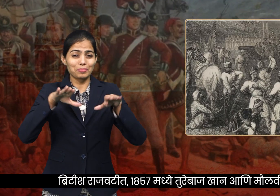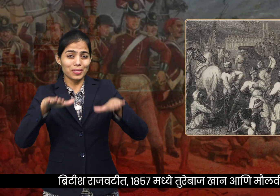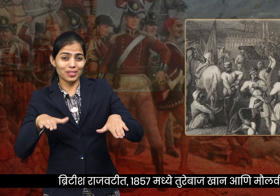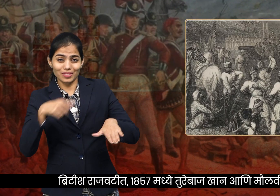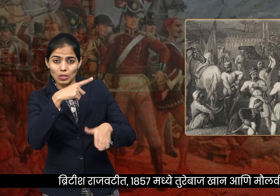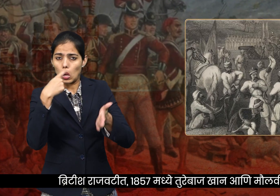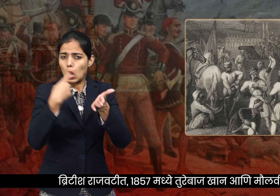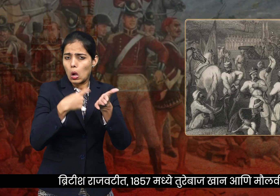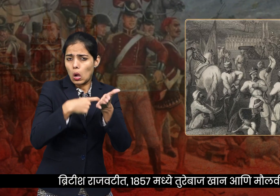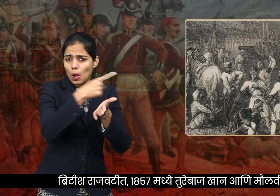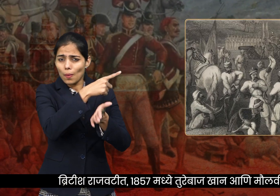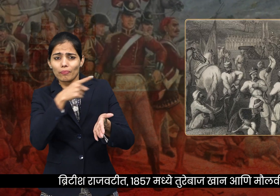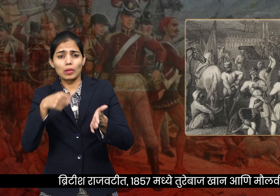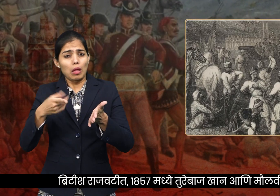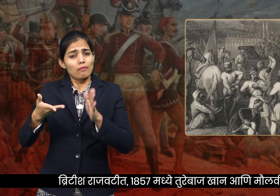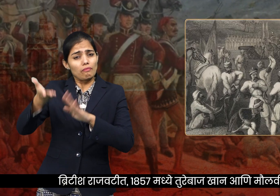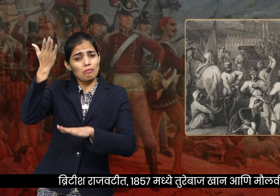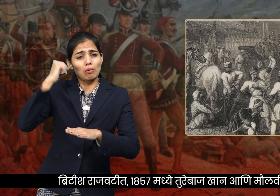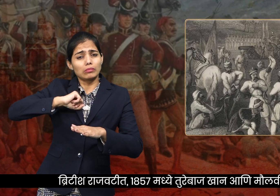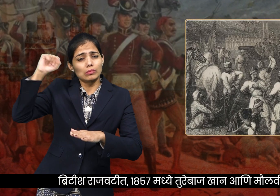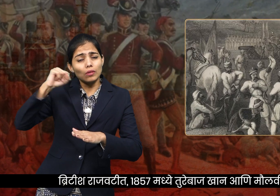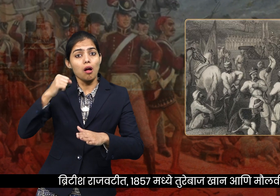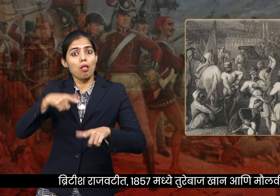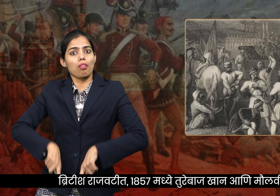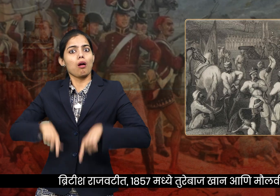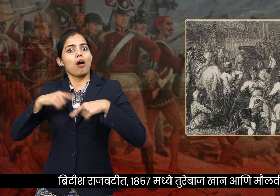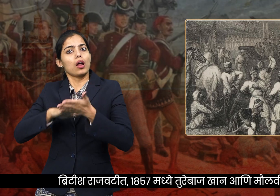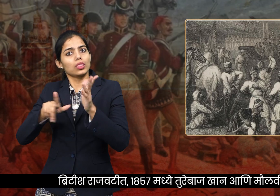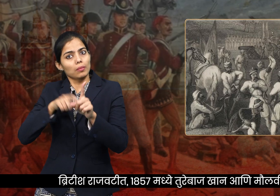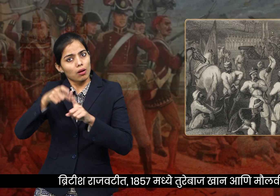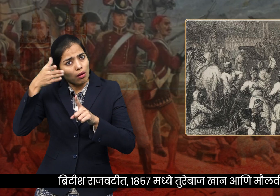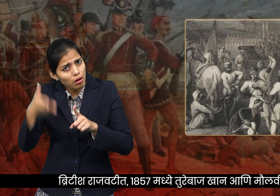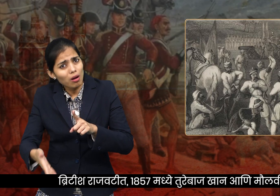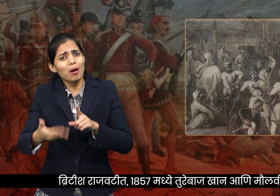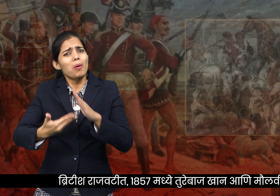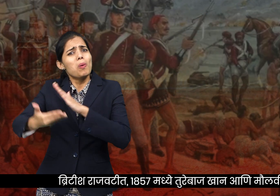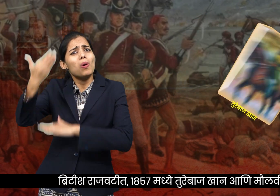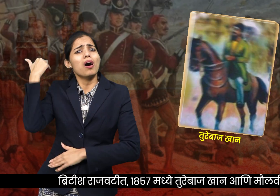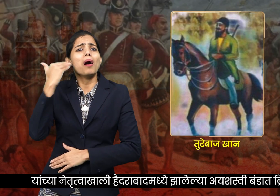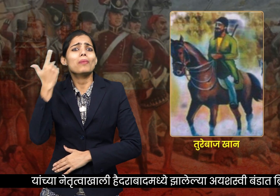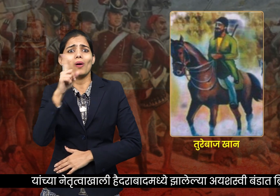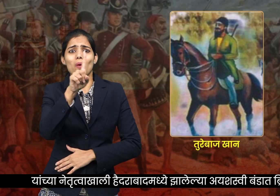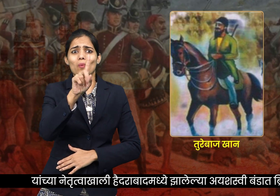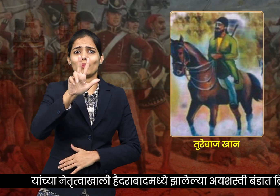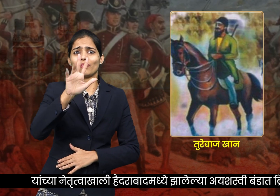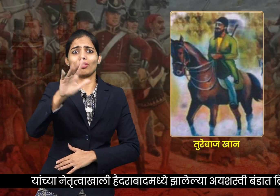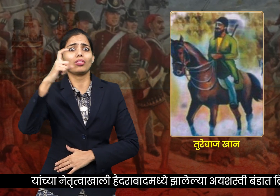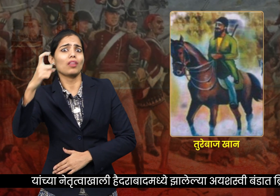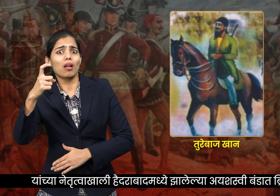ब्रिटिश राजवटीत 1857 मध्ये तुरेबाज खान आणि मौलवी उल्लाउद्दीन